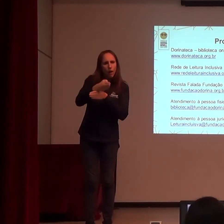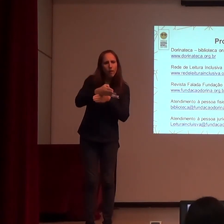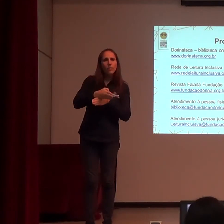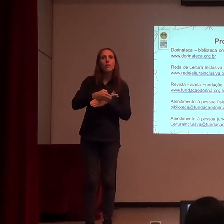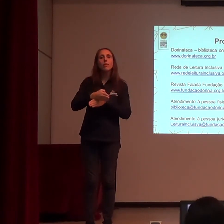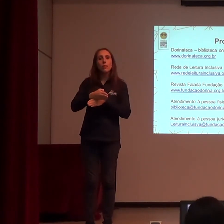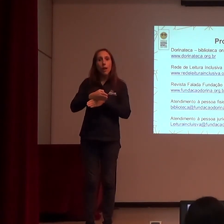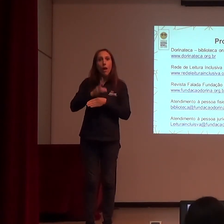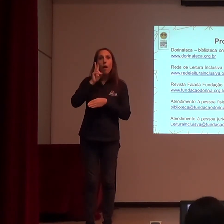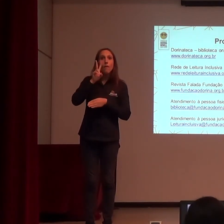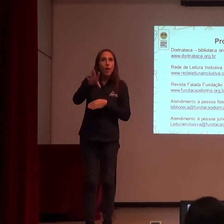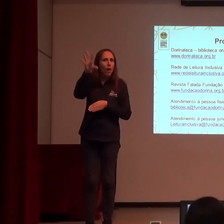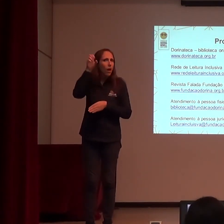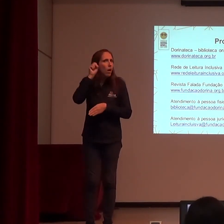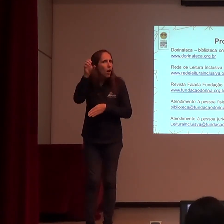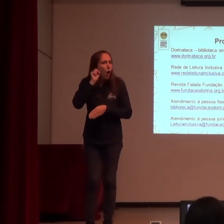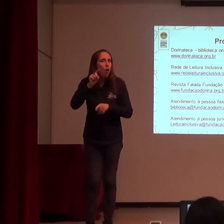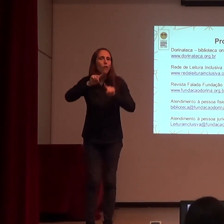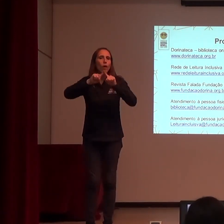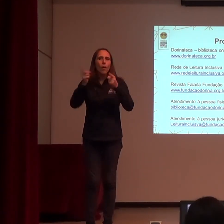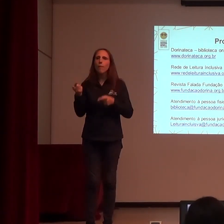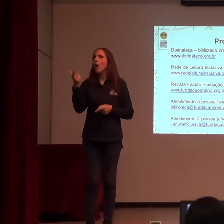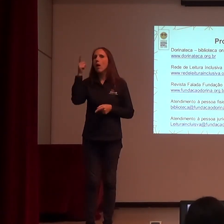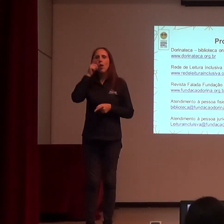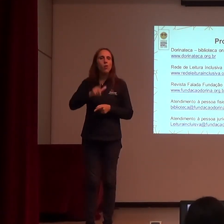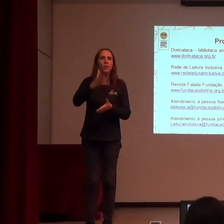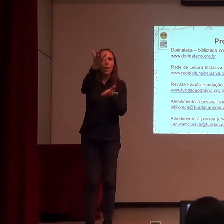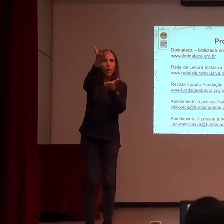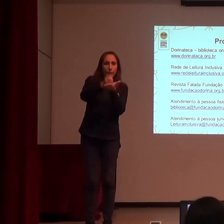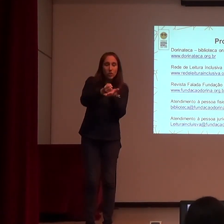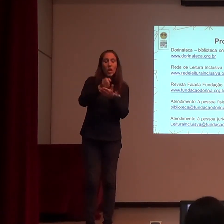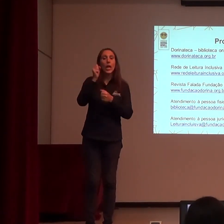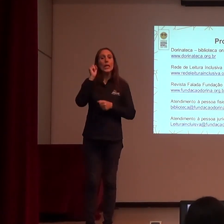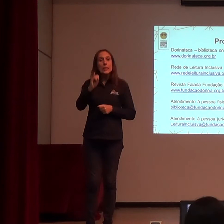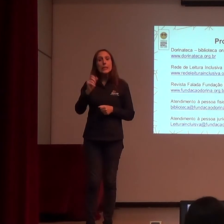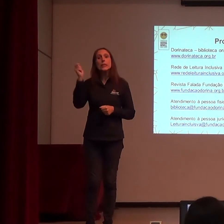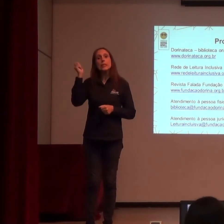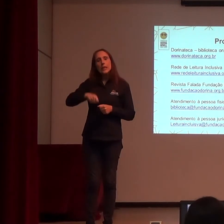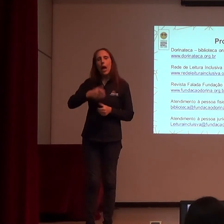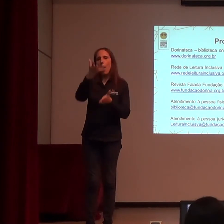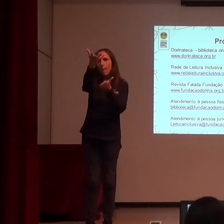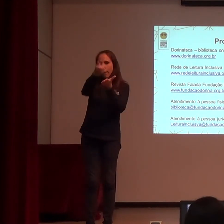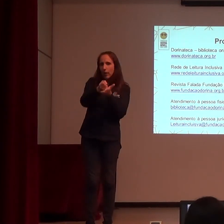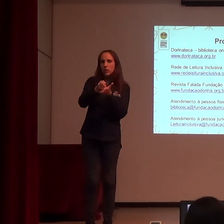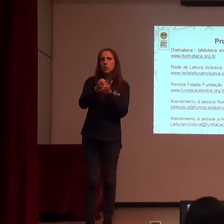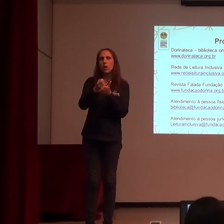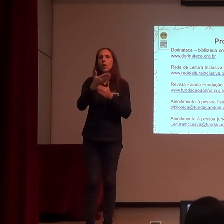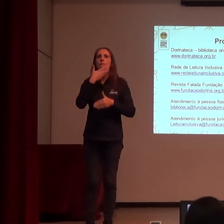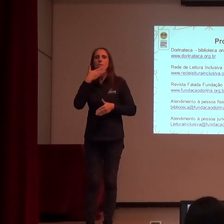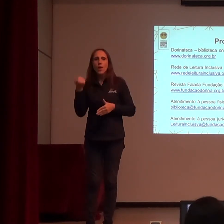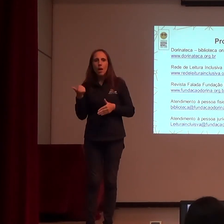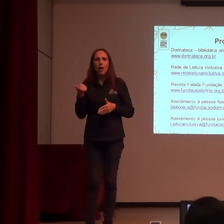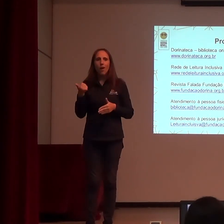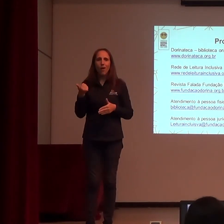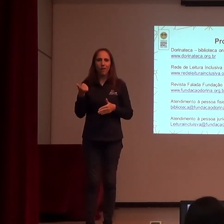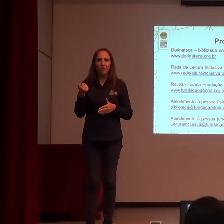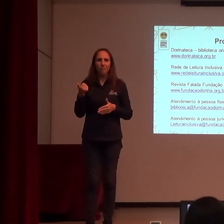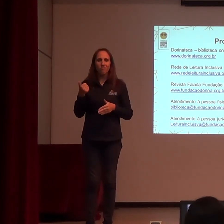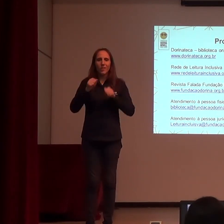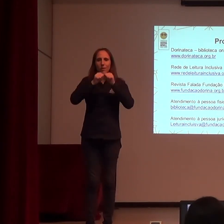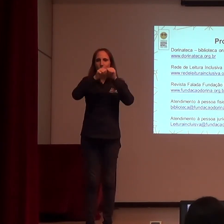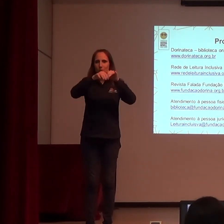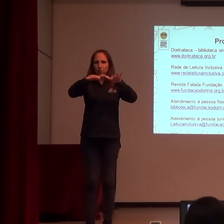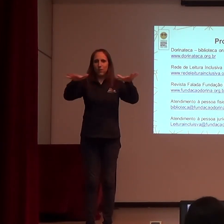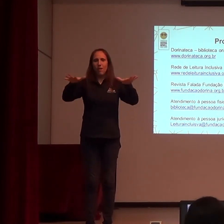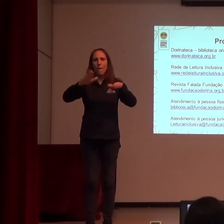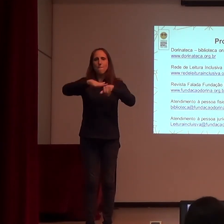a revista falada. Eu acho que se fosse possível baixar, a gente teria uma disseminação muito maior, né? Já